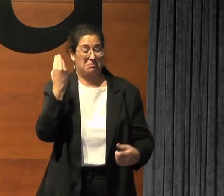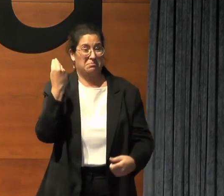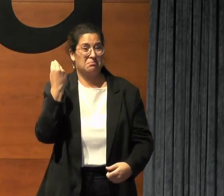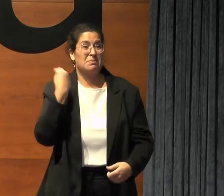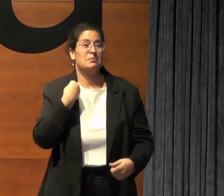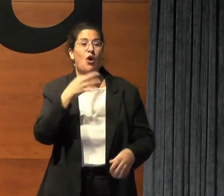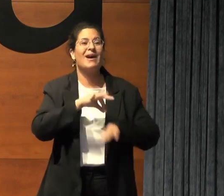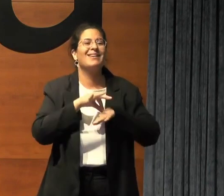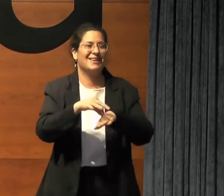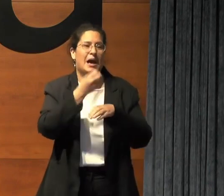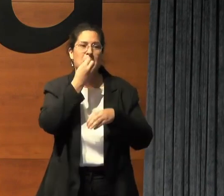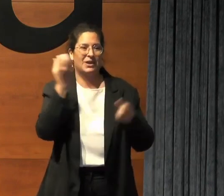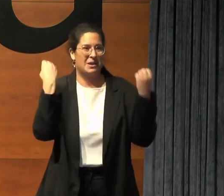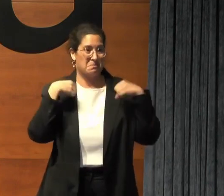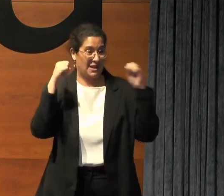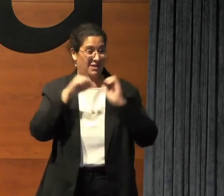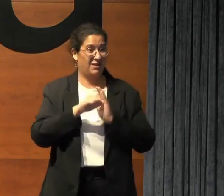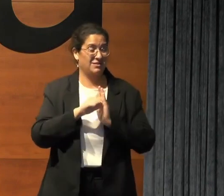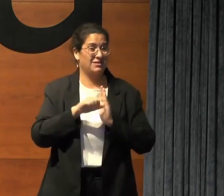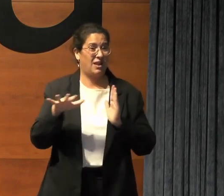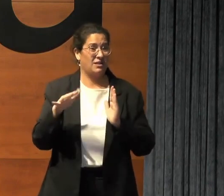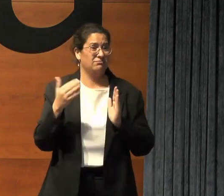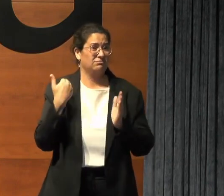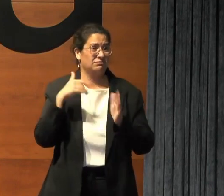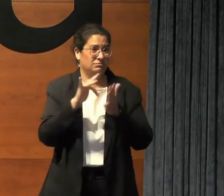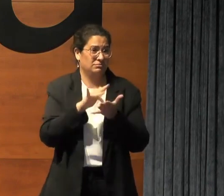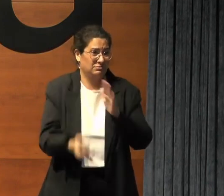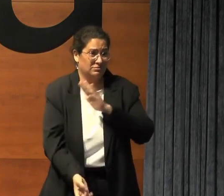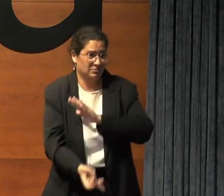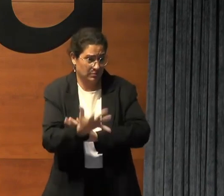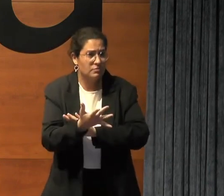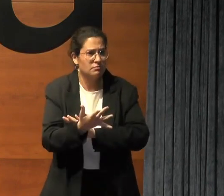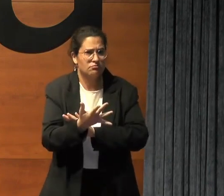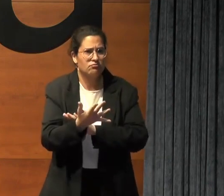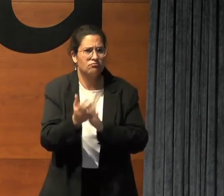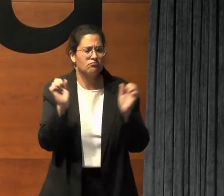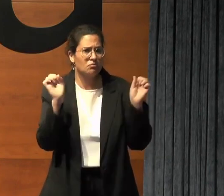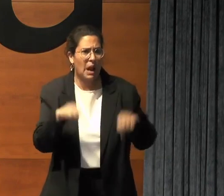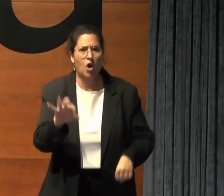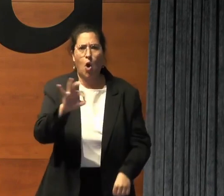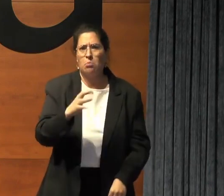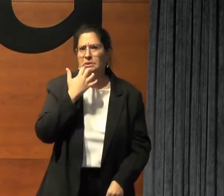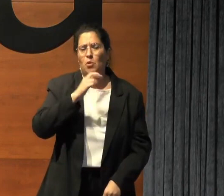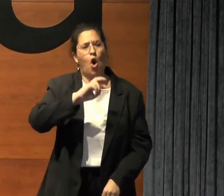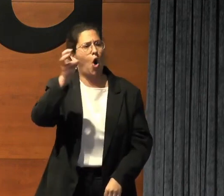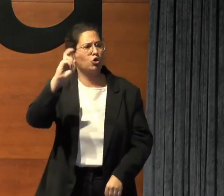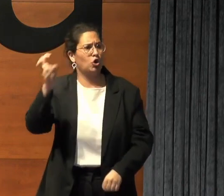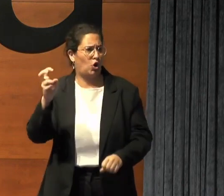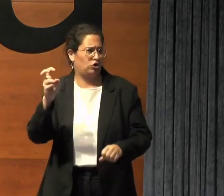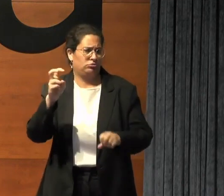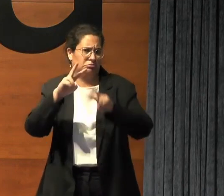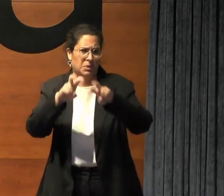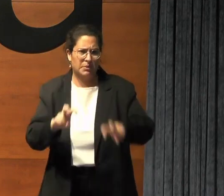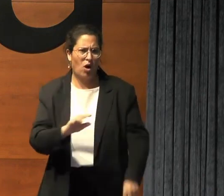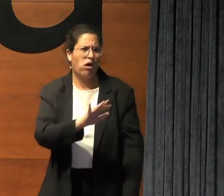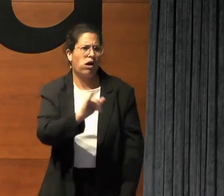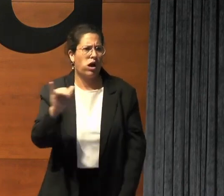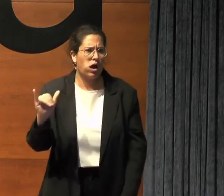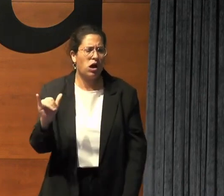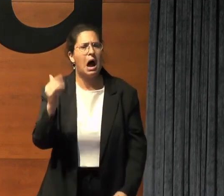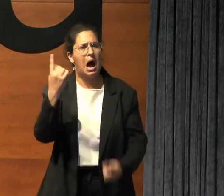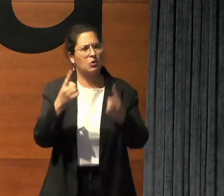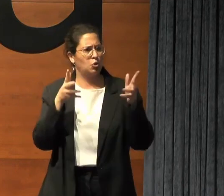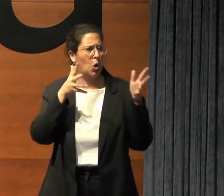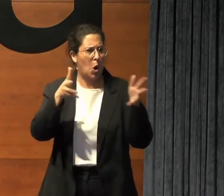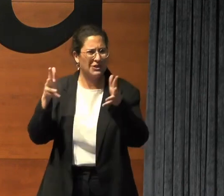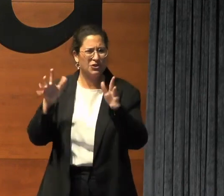Hay algunas investigaciones y hay algunos materiales que nos pueden ayudar a ello, como puede ser la guía de buenas prácticas de la inclusión de la lengua de